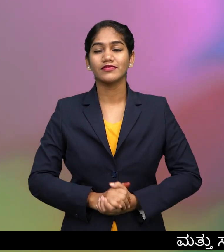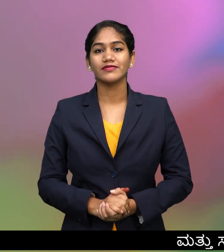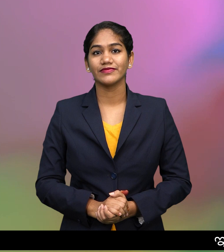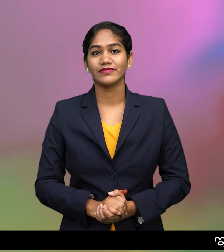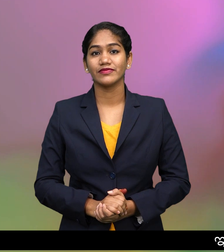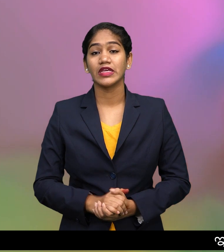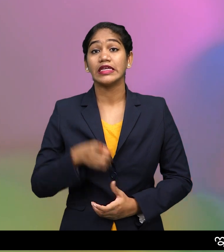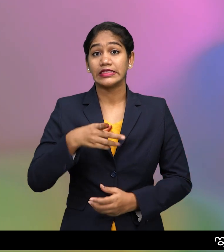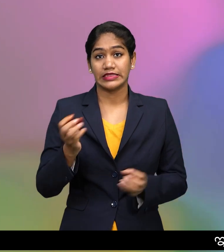ಇದು ದೇಹದ